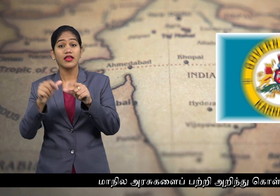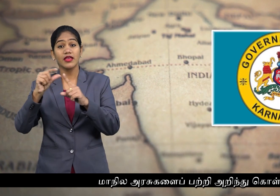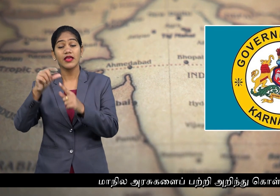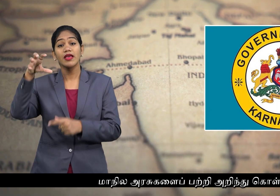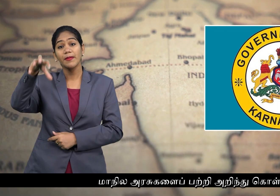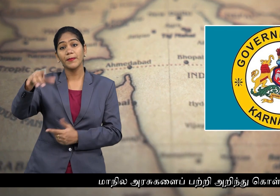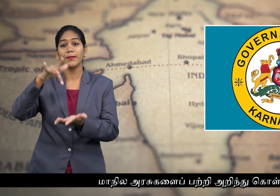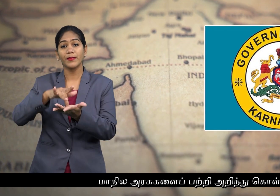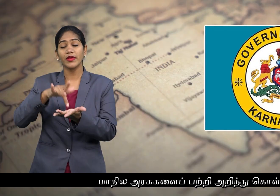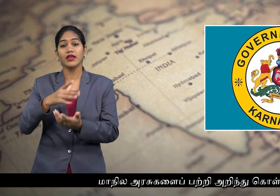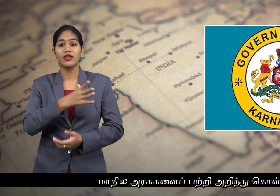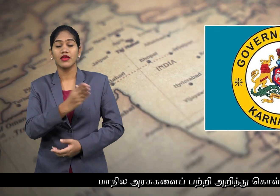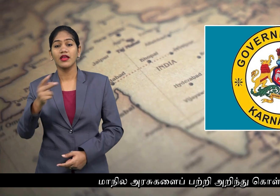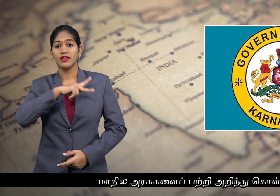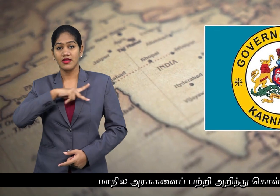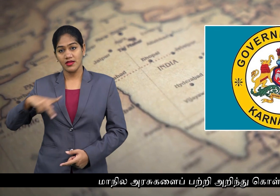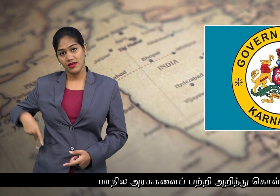கொள்வோம்.